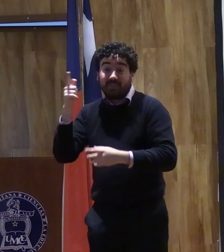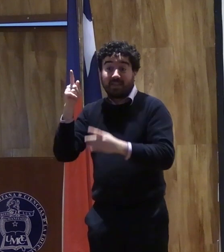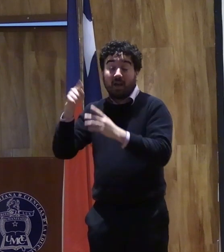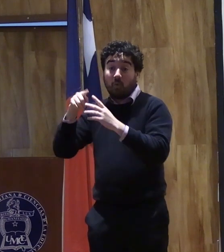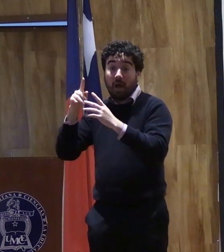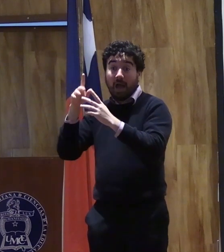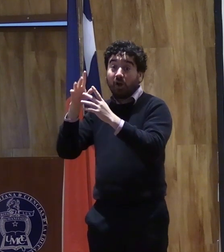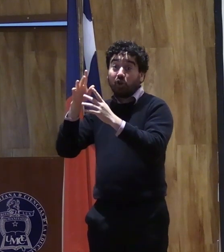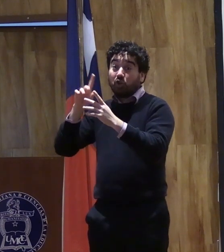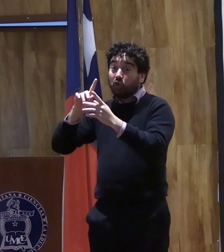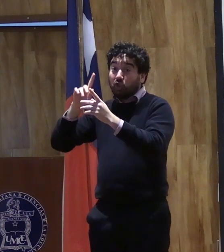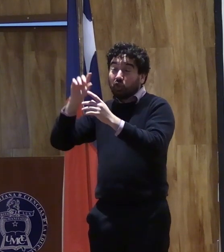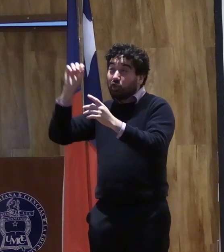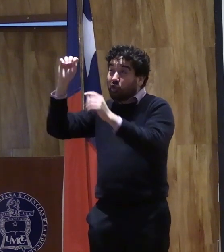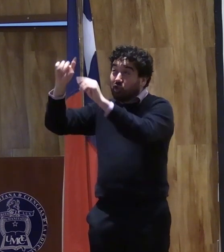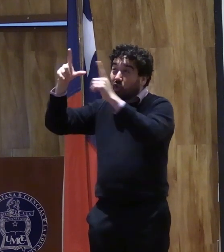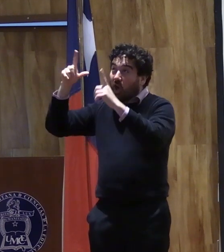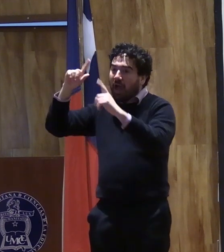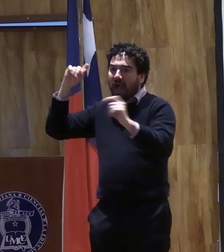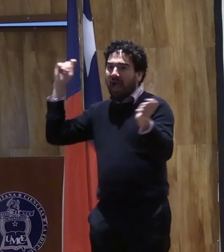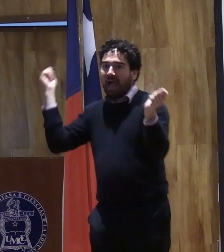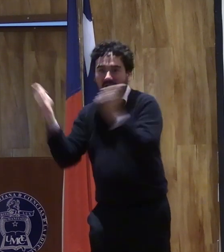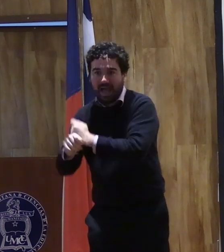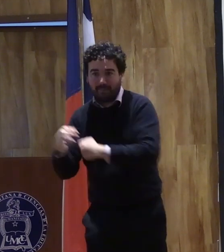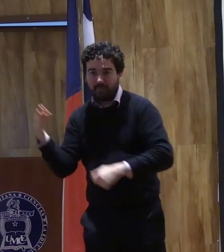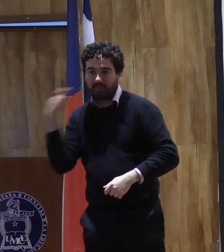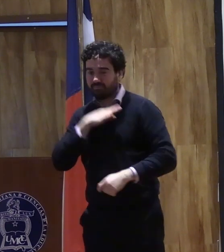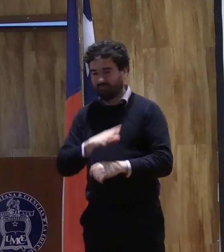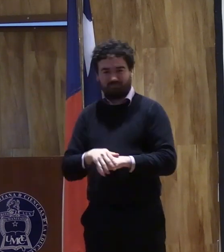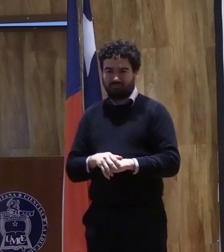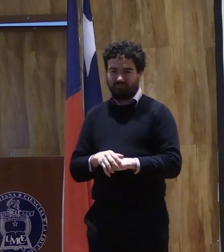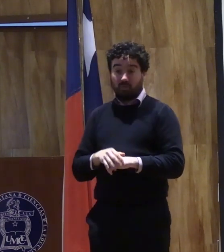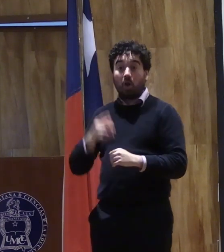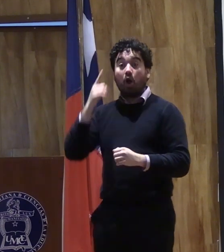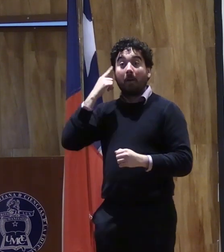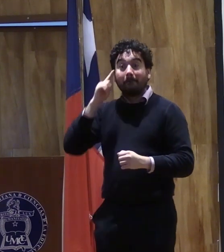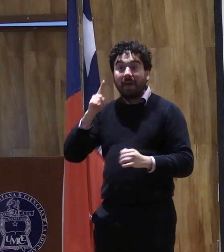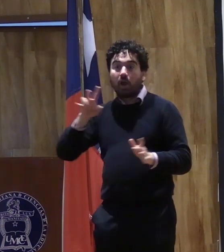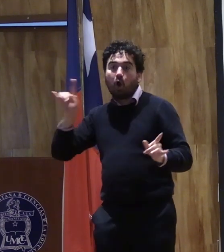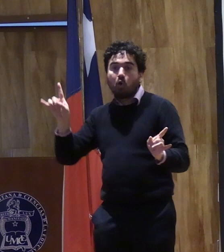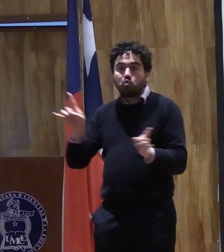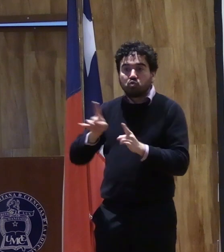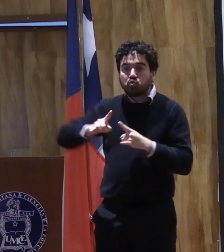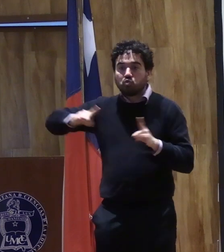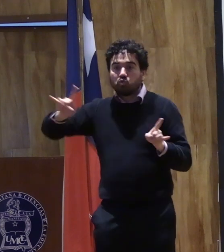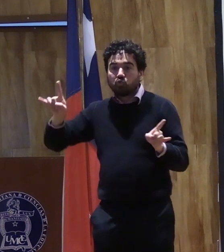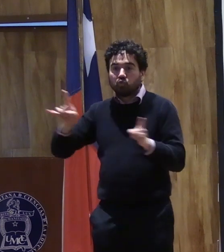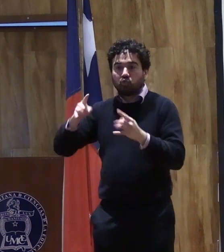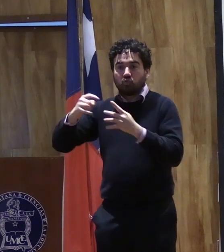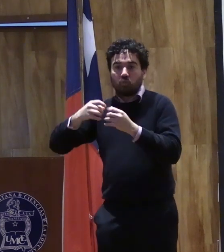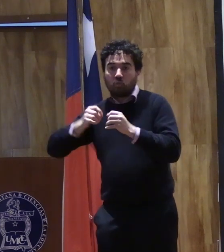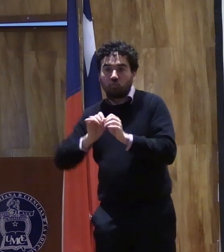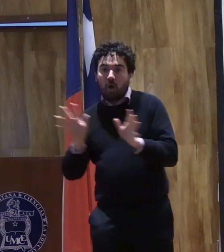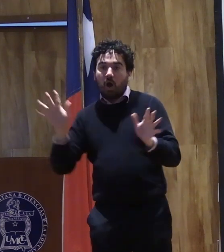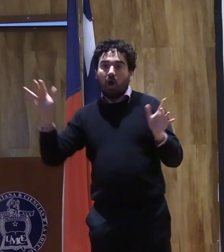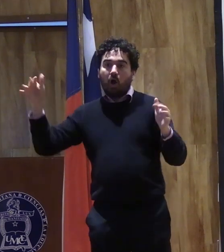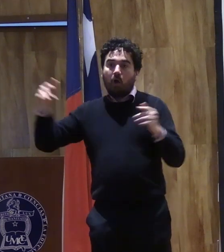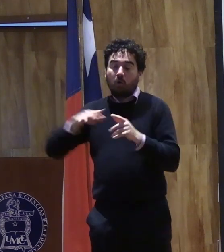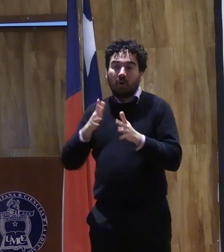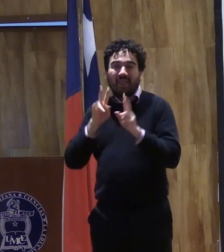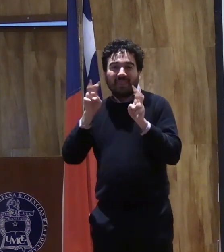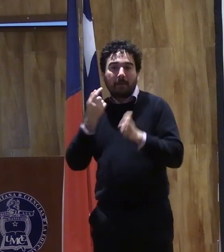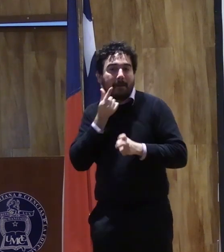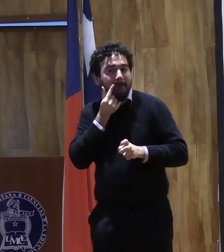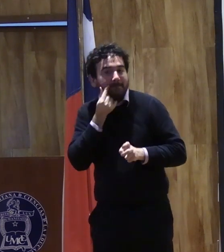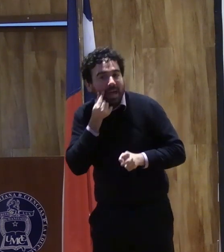escasas. Pero la parte de los campos magnéticos del Sol, las manchas, las